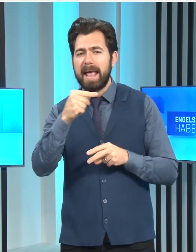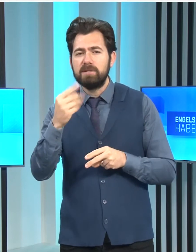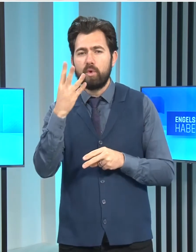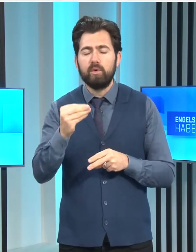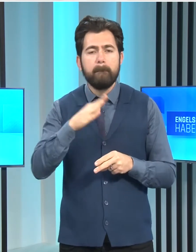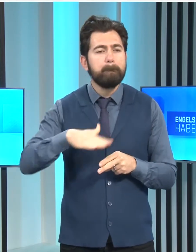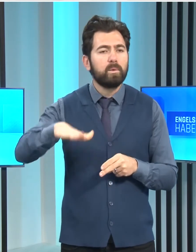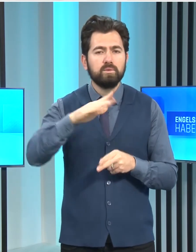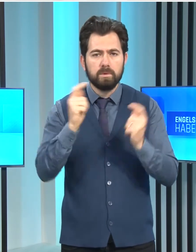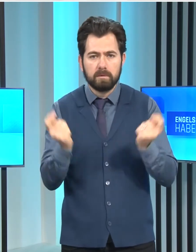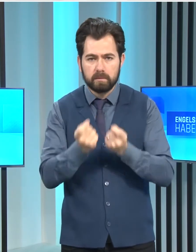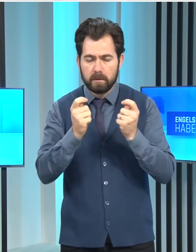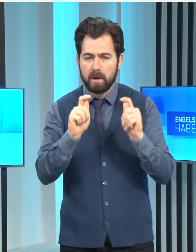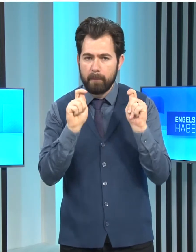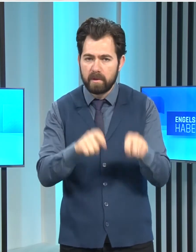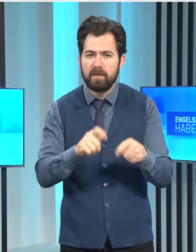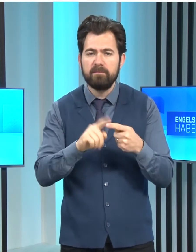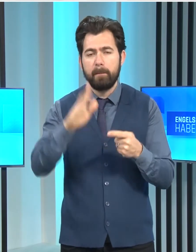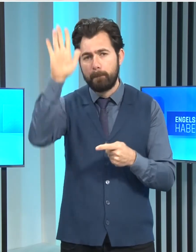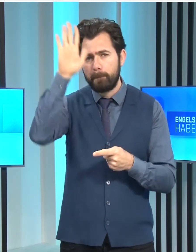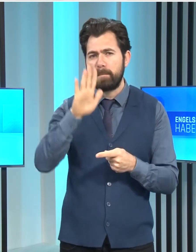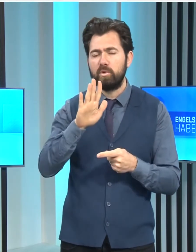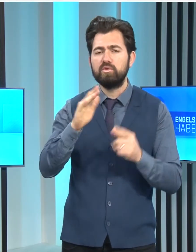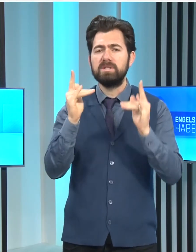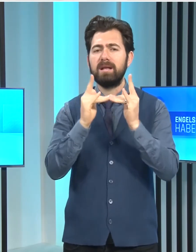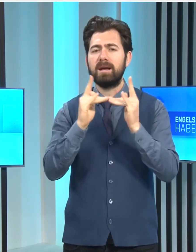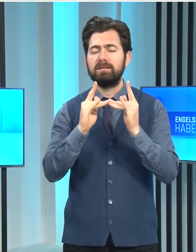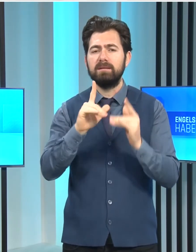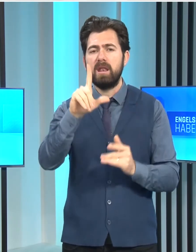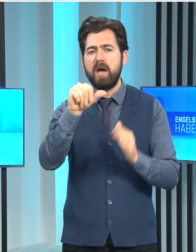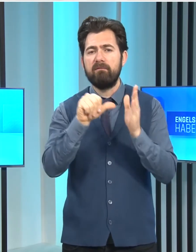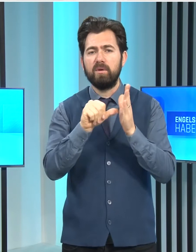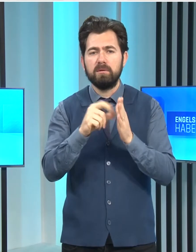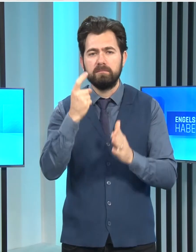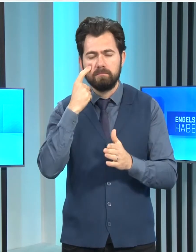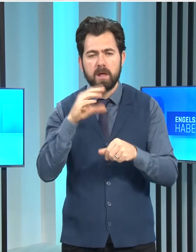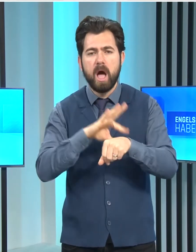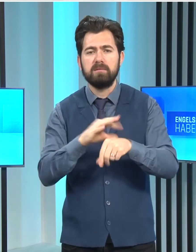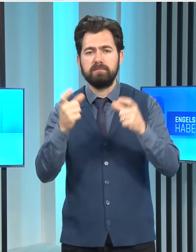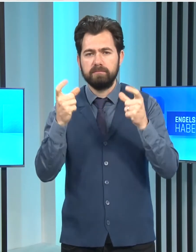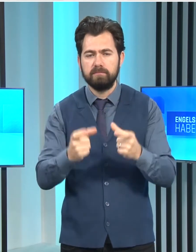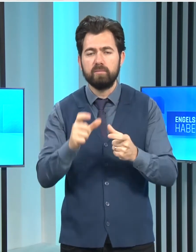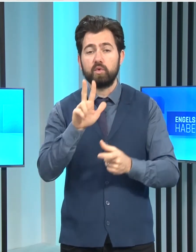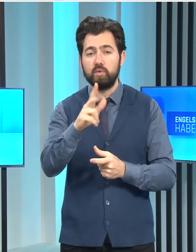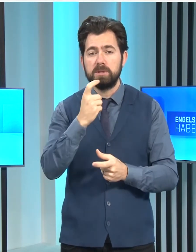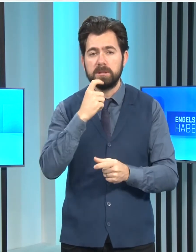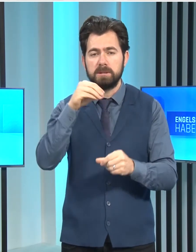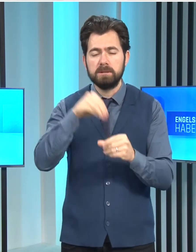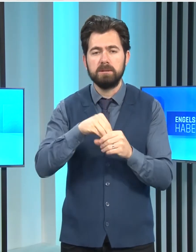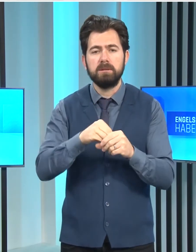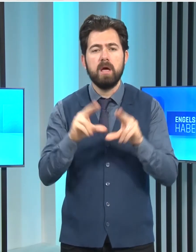adımların atılacağını ve 500 yataklı Lefkoşa Devlet Hastanesi'nin 3 yıl